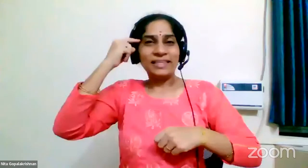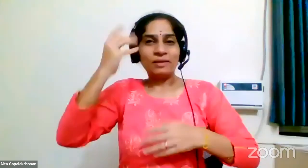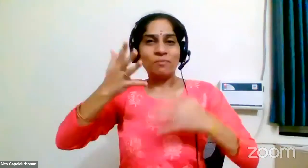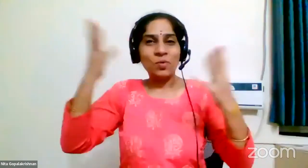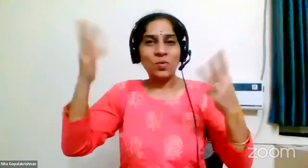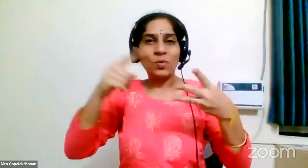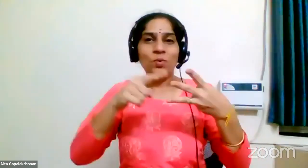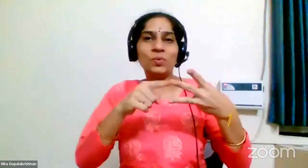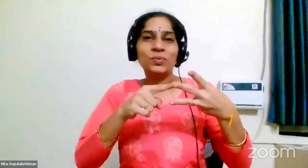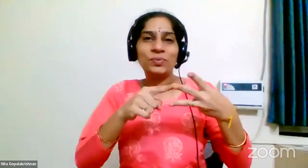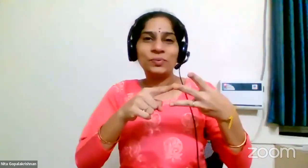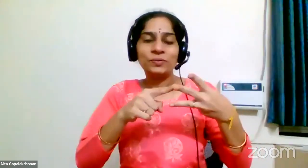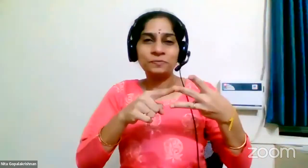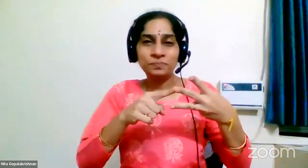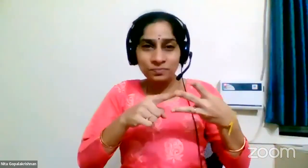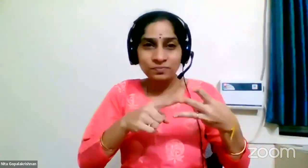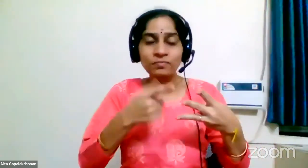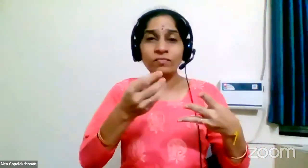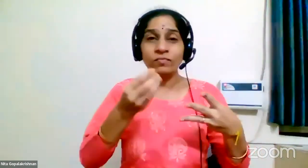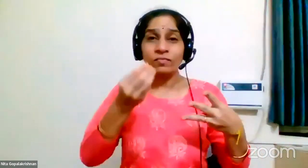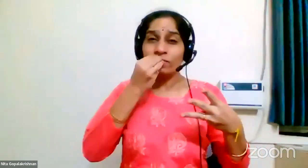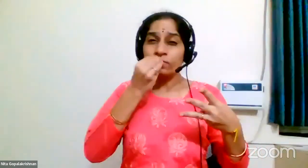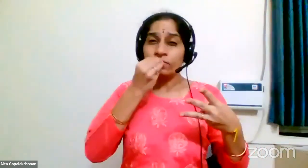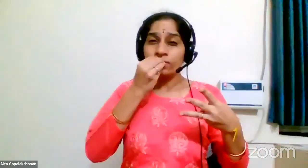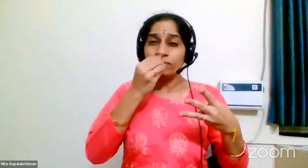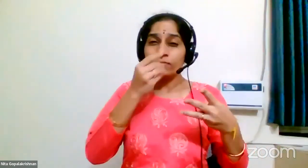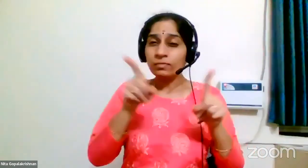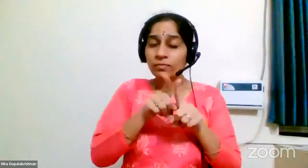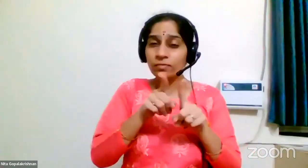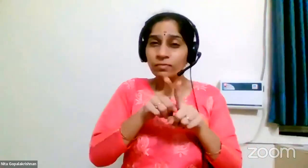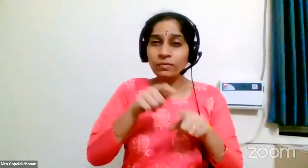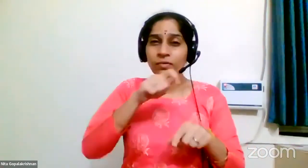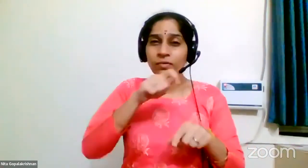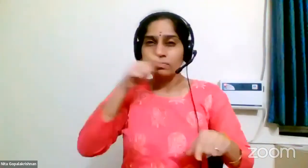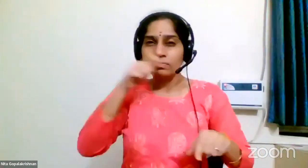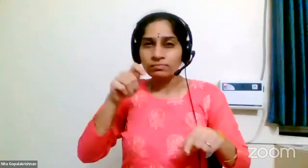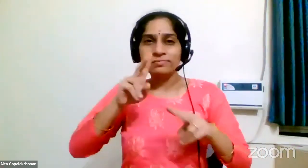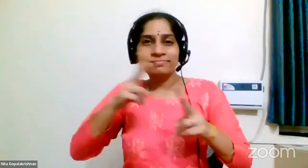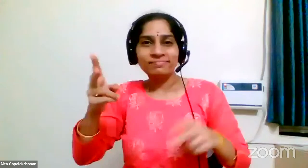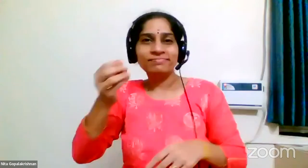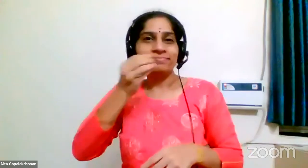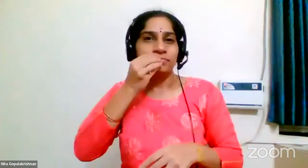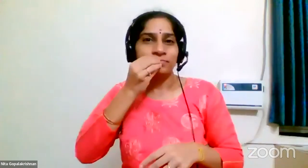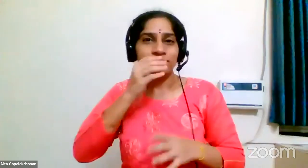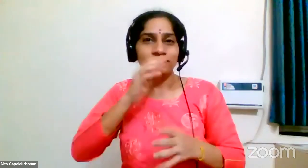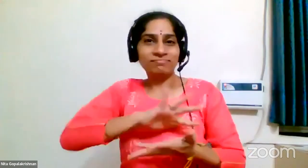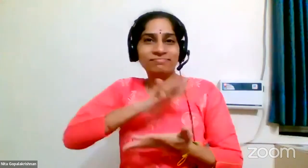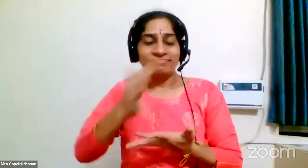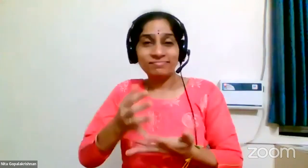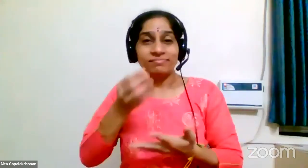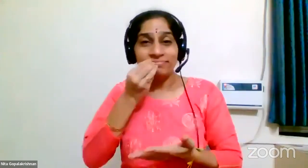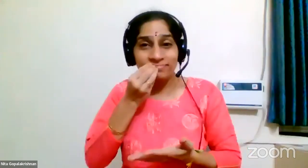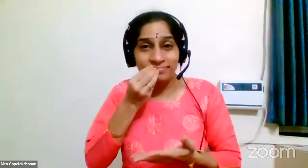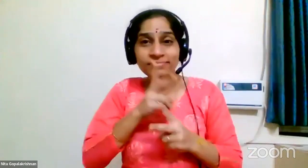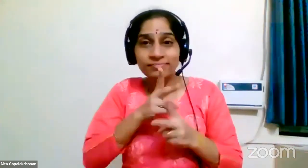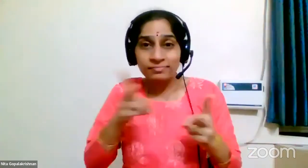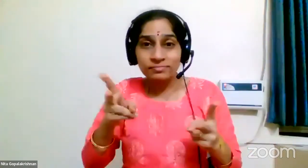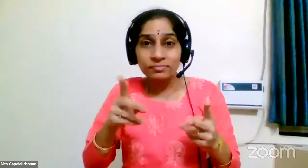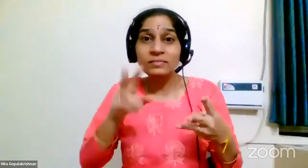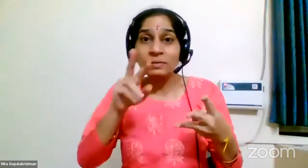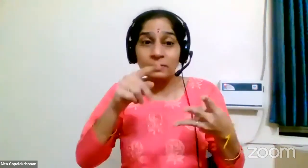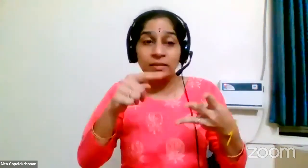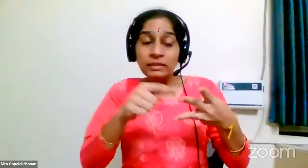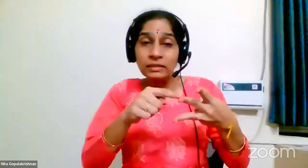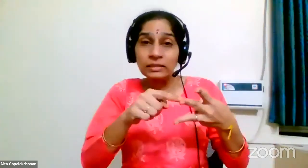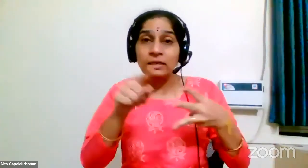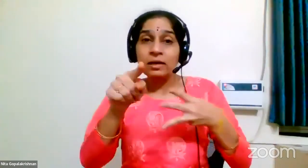उनका खान पान होता है, तो इसलिए वो रजोगुण में रहते हैं। तो उसको, उनको क्षत्रिय बोला गया, जिनके शरीर में रजोगुण की मात्रा अधिक है, या